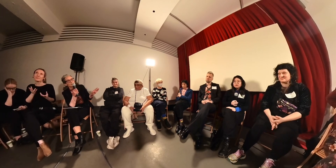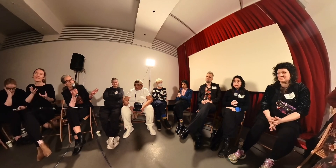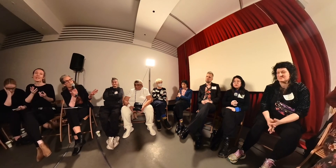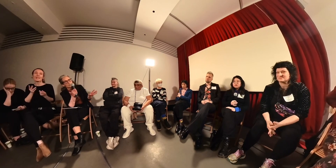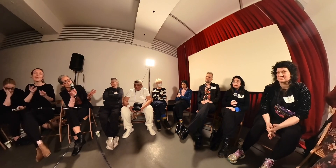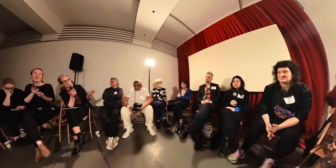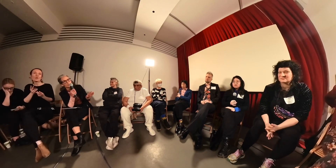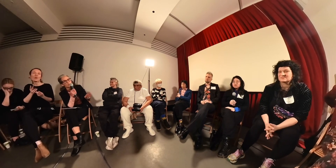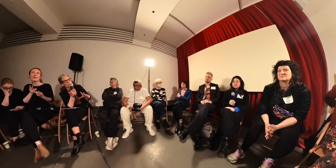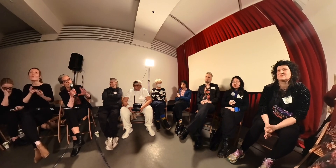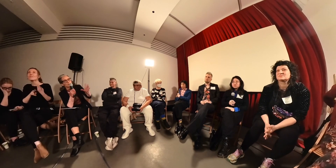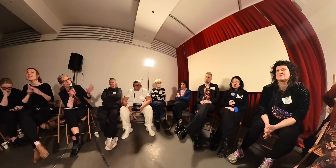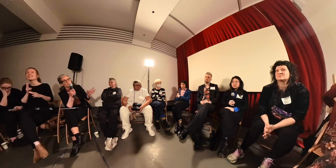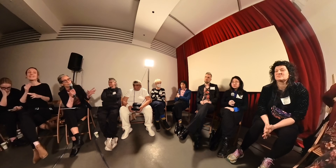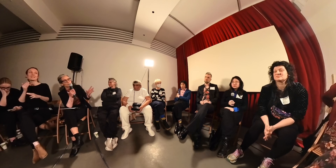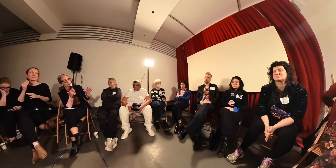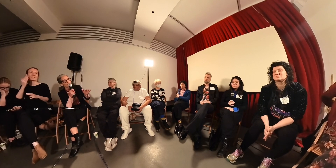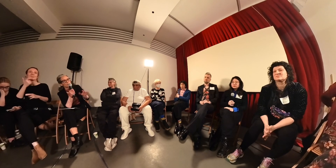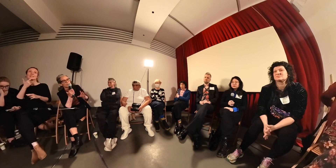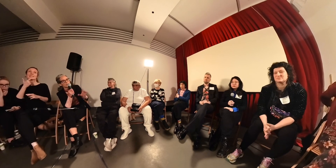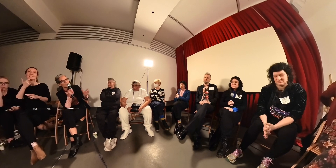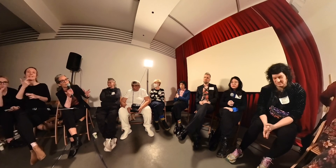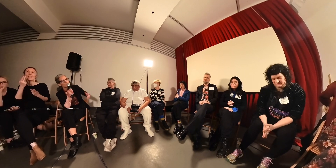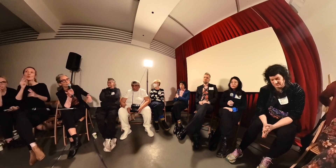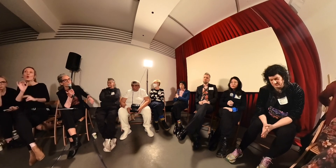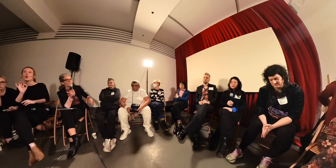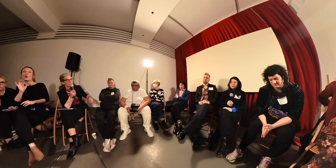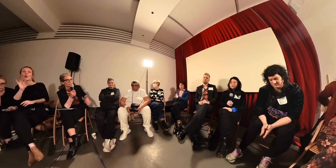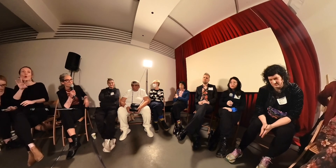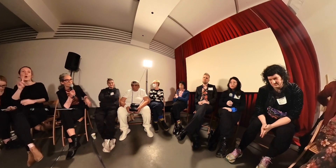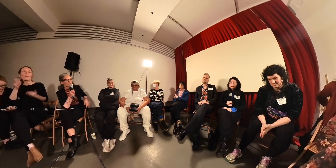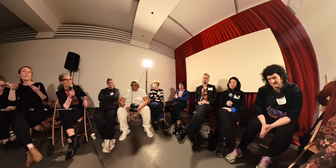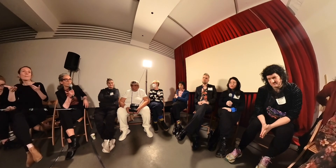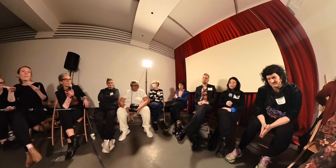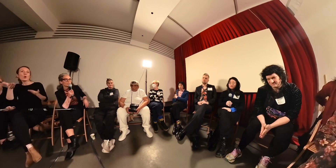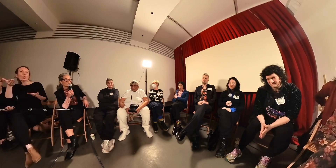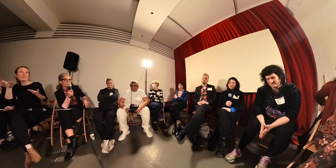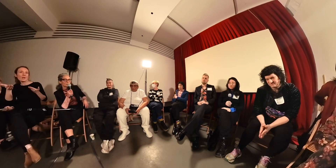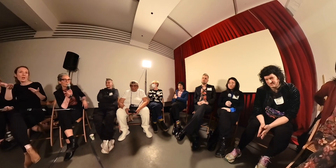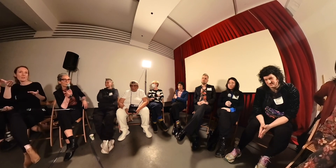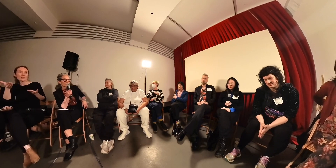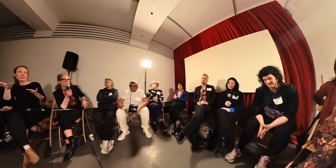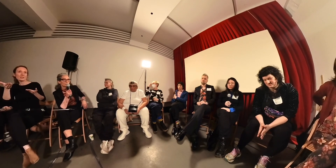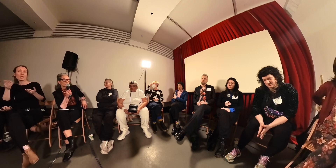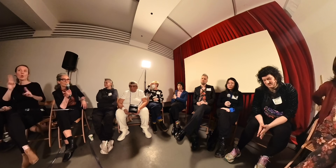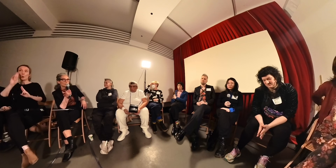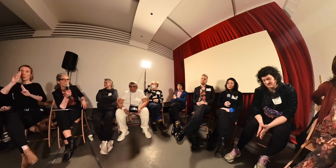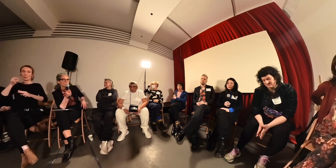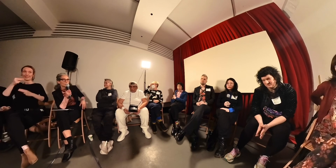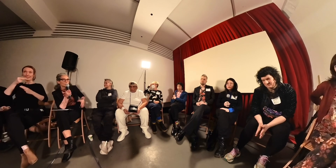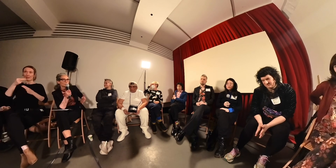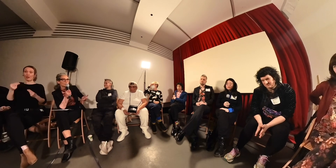Já jsem tady nadnést otázku právě toho srovnání jakoby té situace třeba umělců